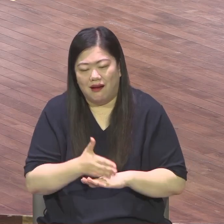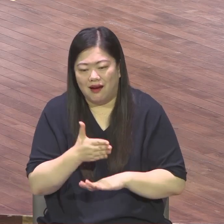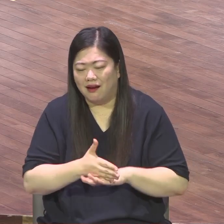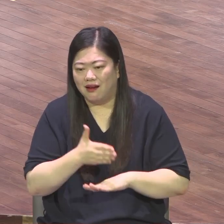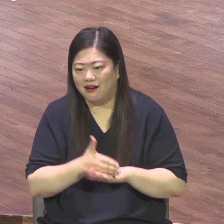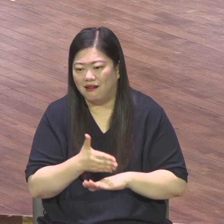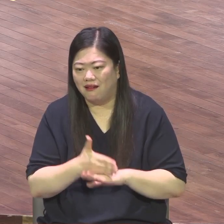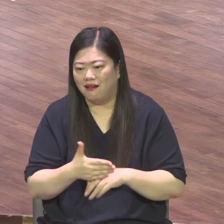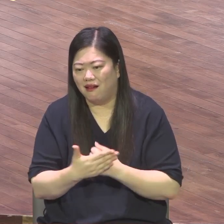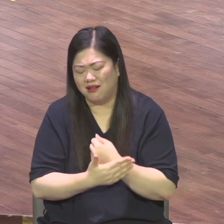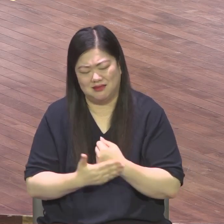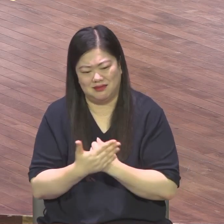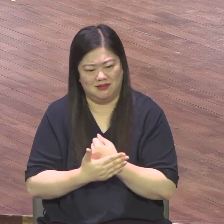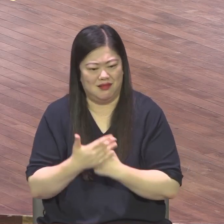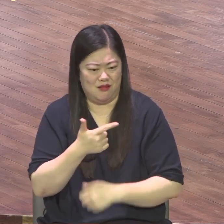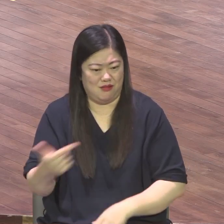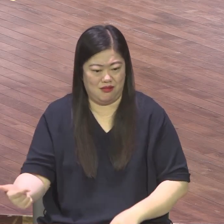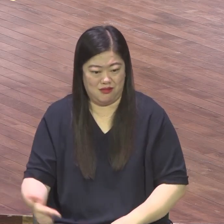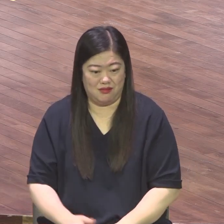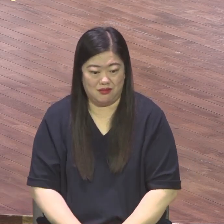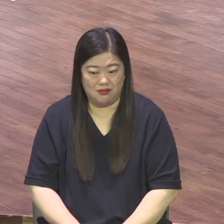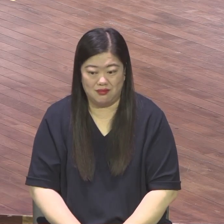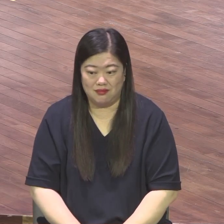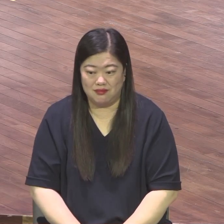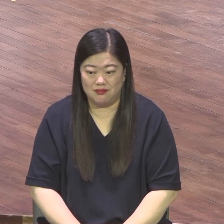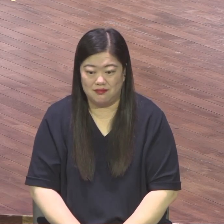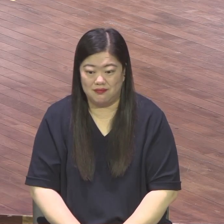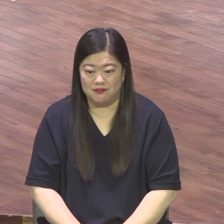하나님의 은혜 그 자체다. 이 영교회